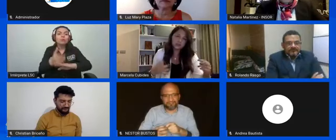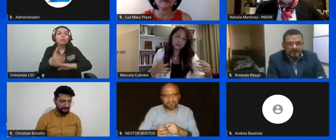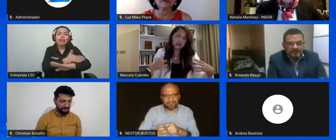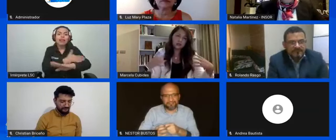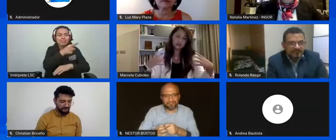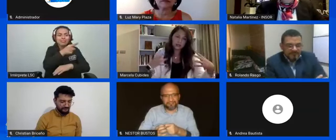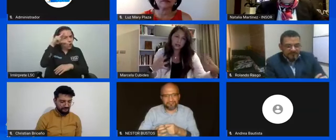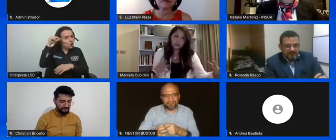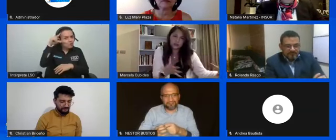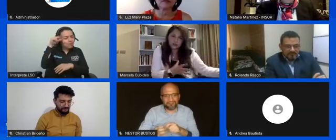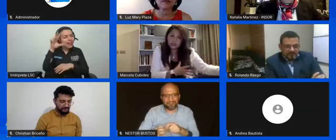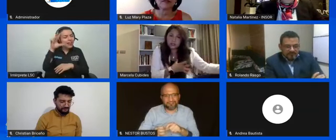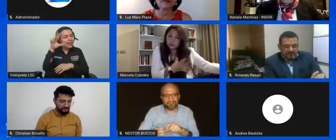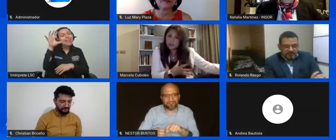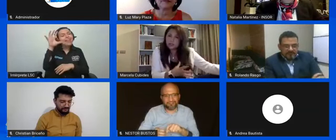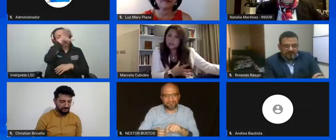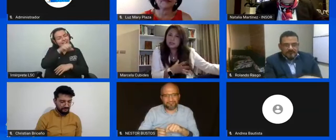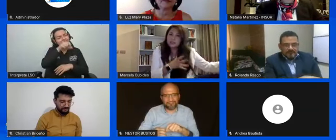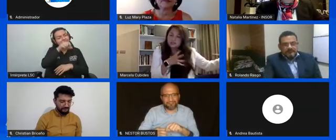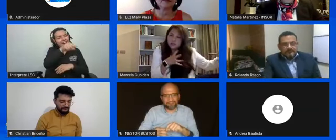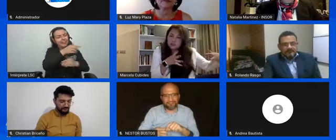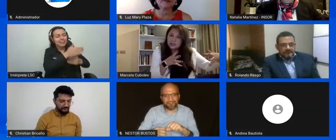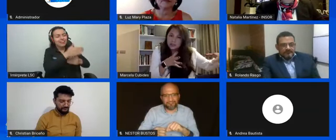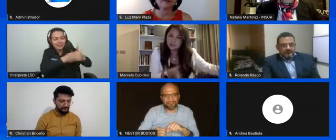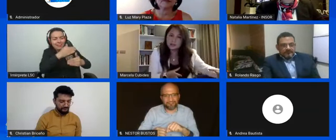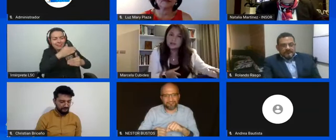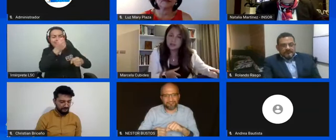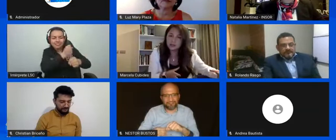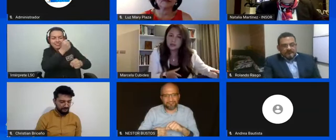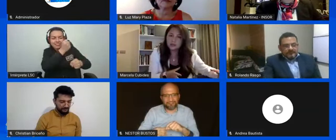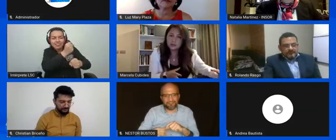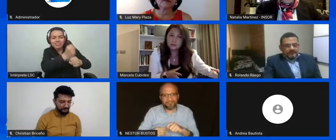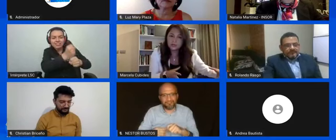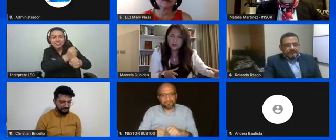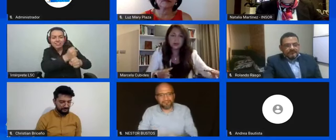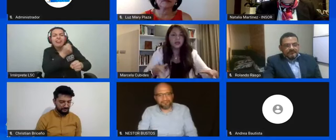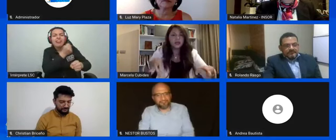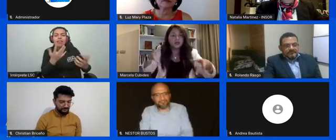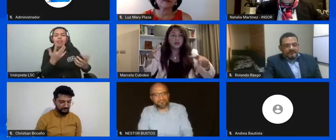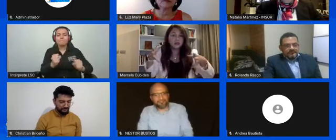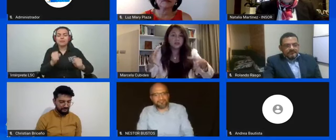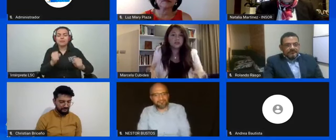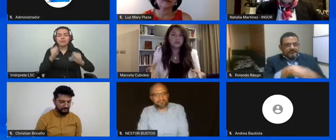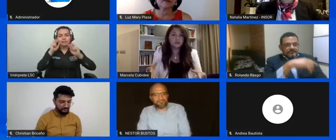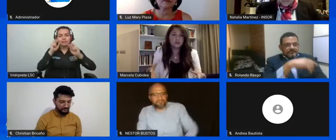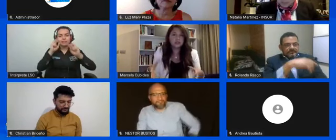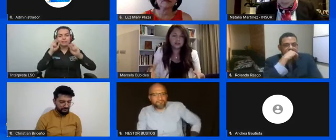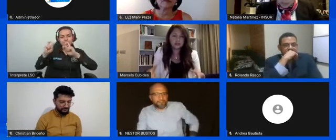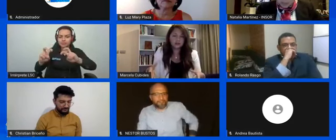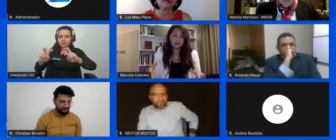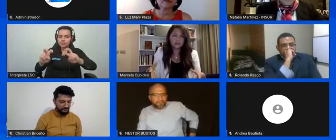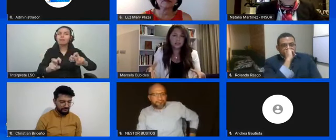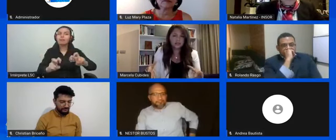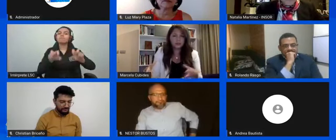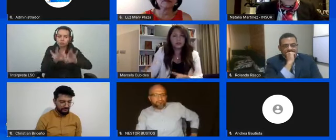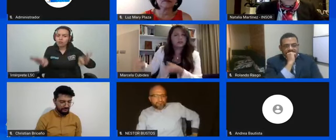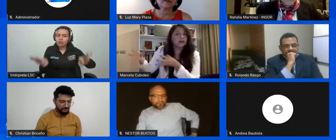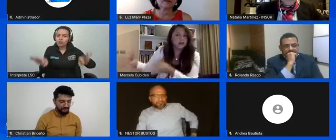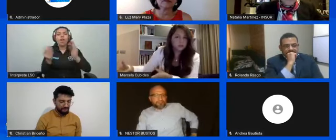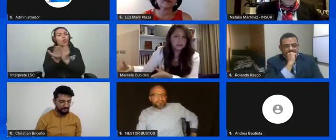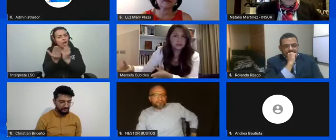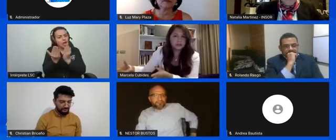procesos, y es el proceso anterior fue la investigación de decir es necesaria la educación bilingüe, logramos institucionalizarla en un decreto,